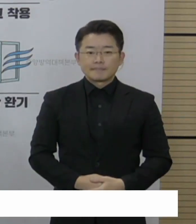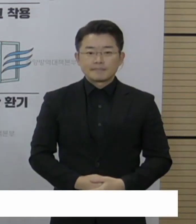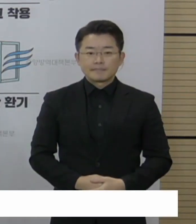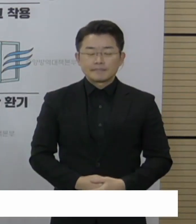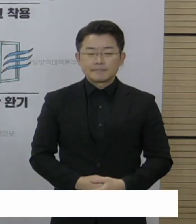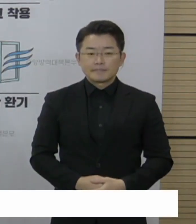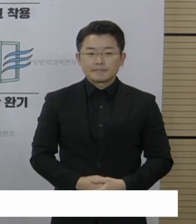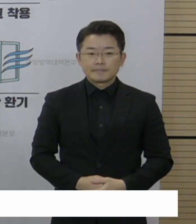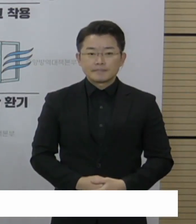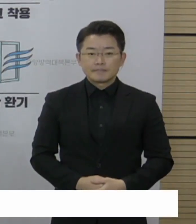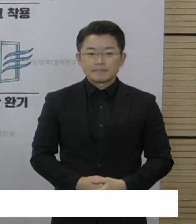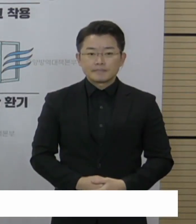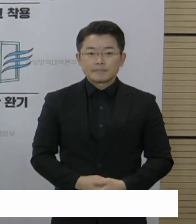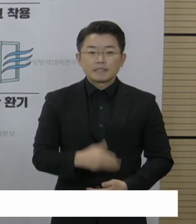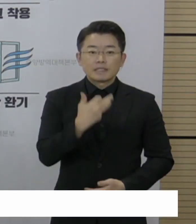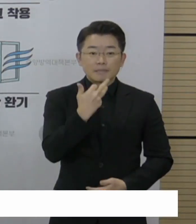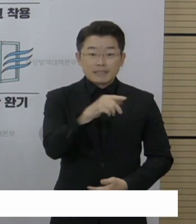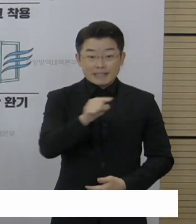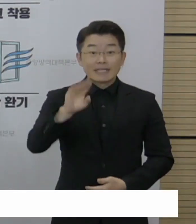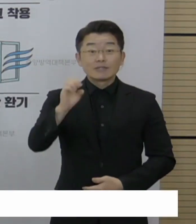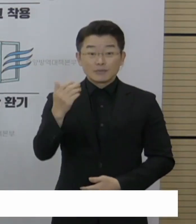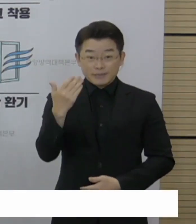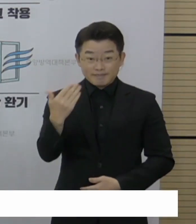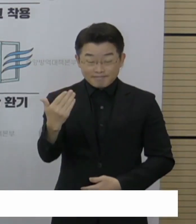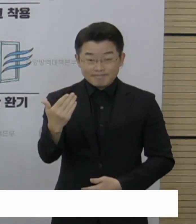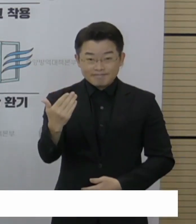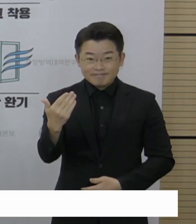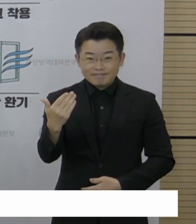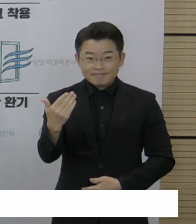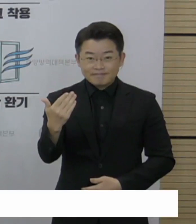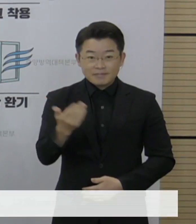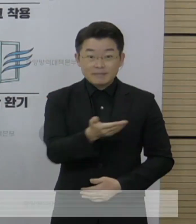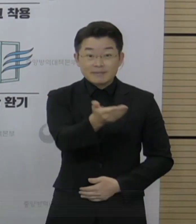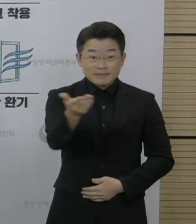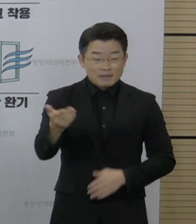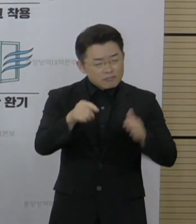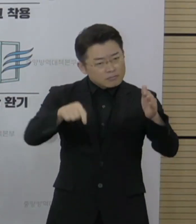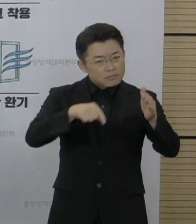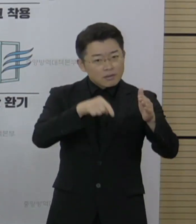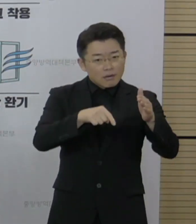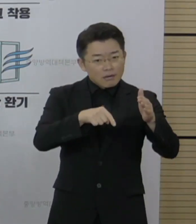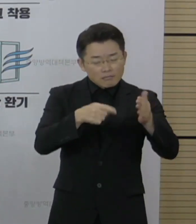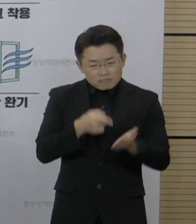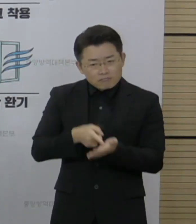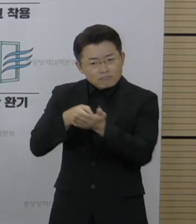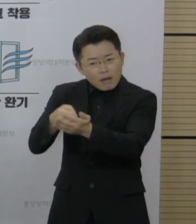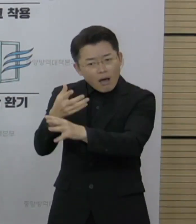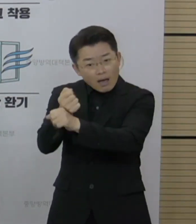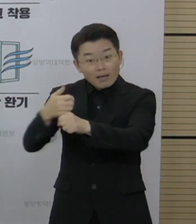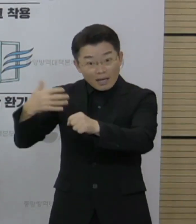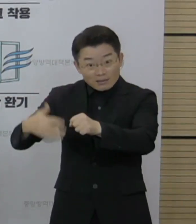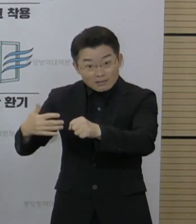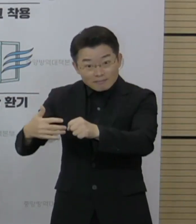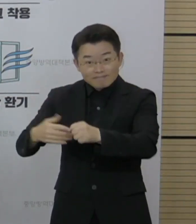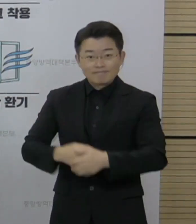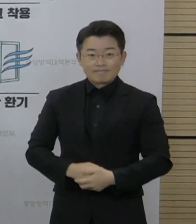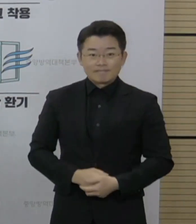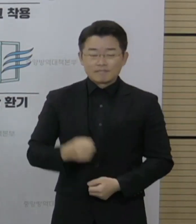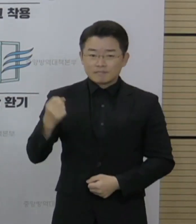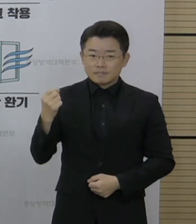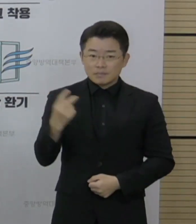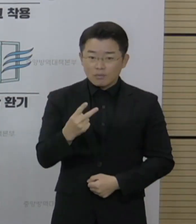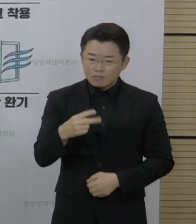이에 따라서 18세에서 49세 연령층 분들 중에서 아직 계약하지 못한 분들 또는